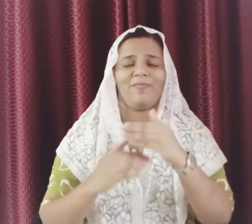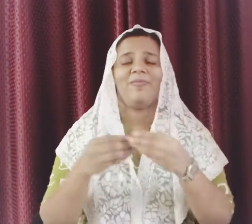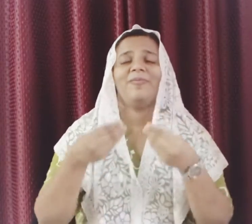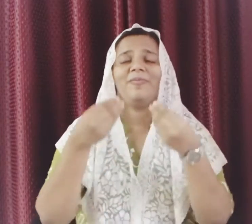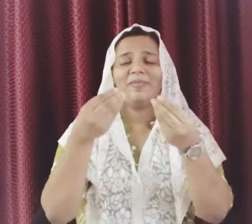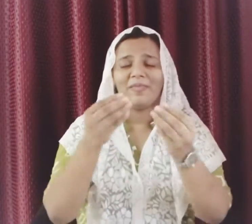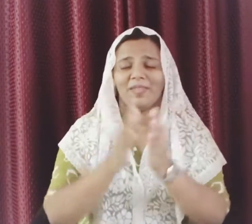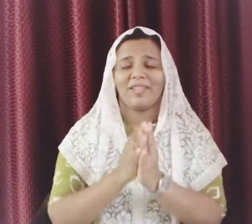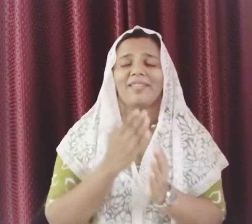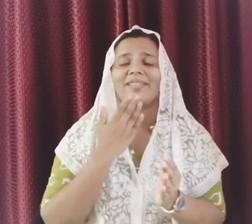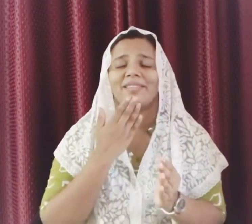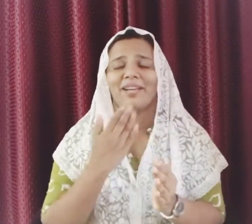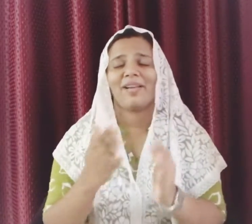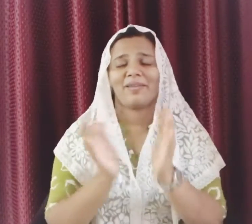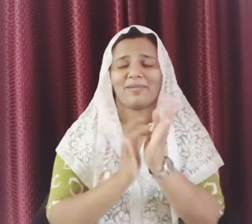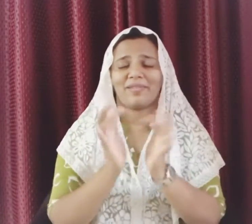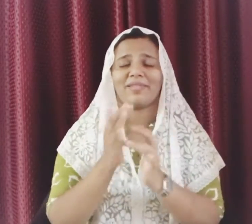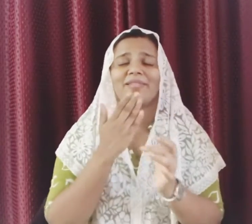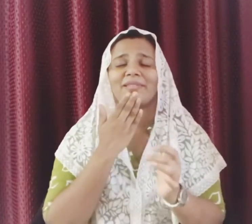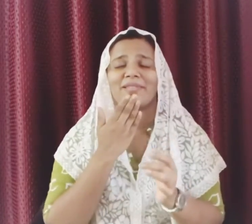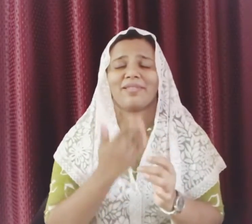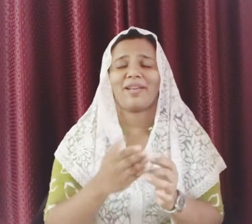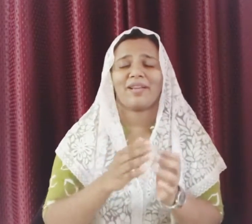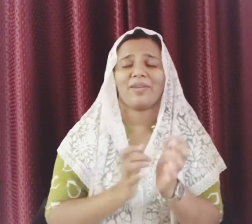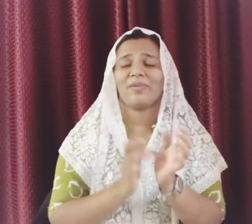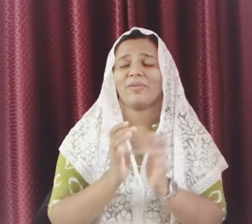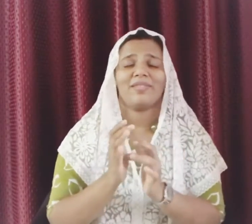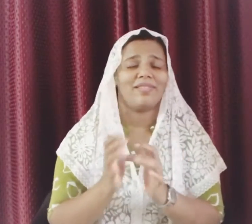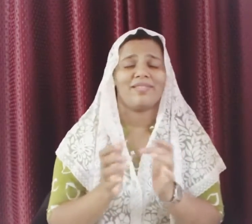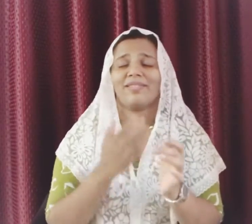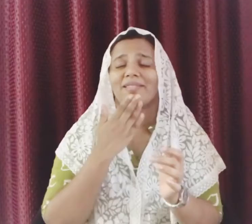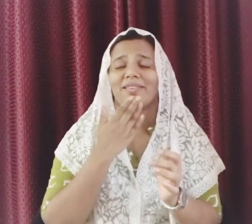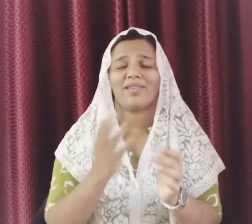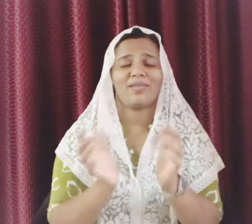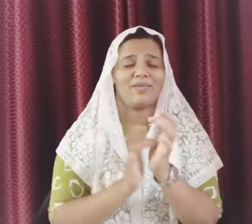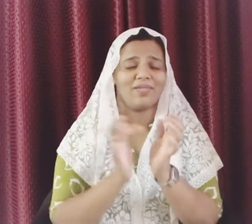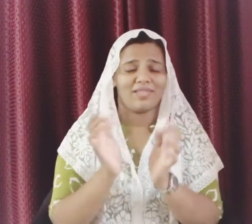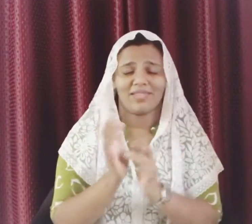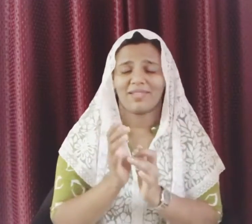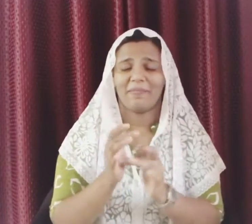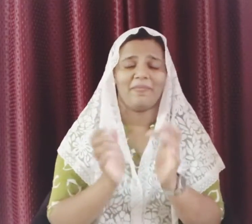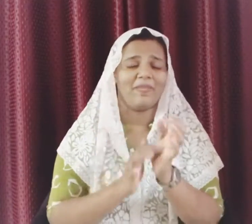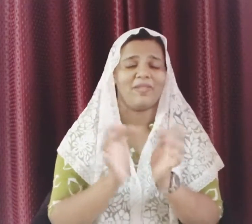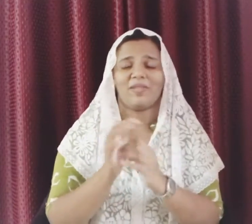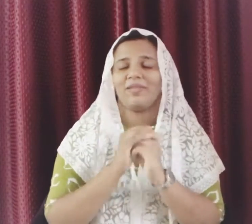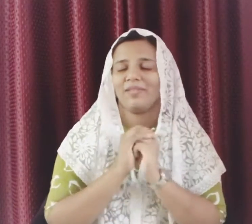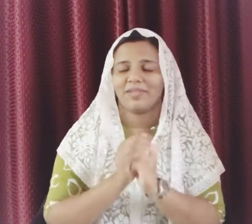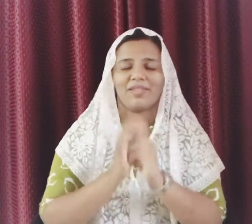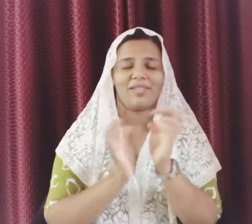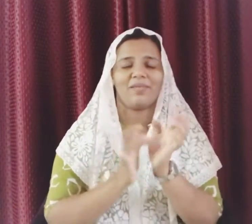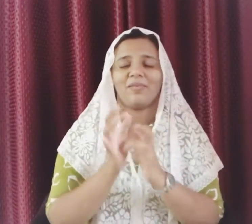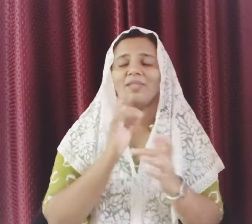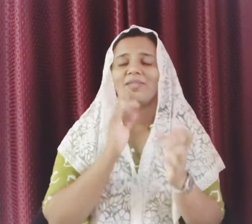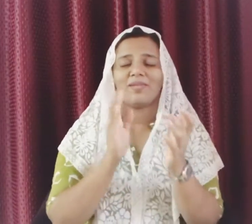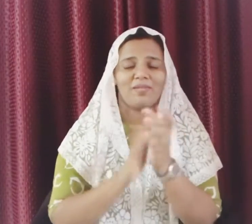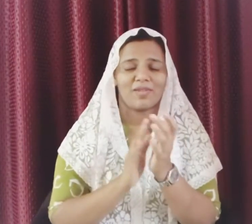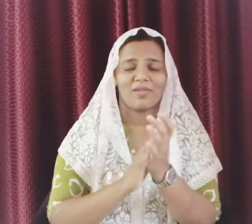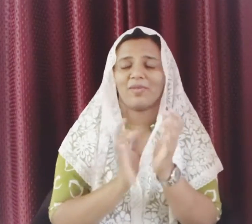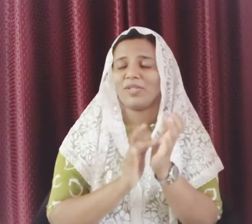കർത്താവേ. ഓ, താങ്ക് യു ജീസസ്, താങ്ക് യു ലോർഡ് ജീസസ്, താങ്ക് യു ലോർഡ് ജീസസ്, താങ്ക് യു ലോർഡ് ജീസസ്. അങ്ങേ ഞങ്ങൾ ആരാധിക്കുന്നു, അങ്ങേ ഞങ്ങൾ സ്തുതിക്കുന്നു, അങ്ങയുടെ നാമത്തെ